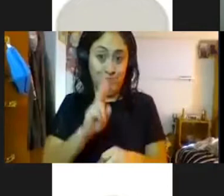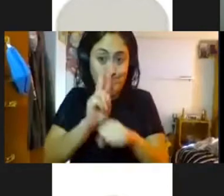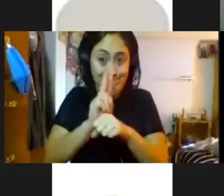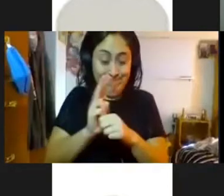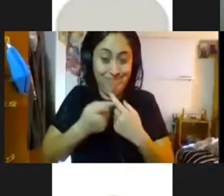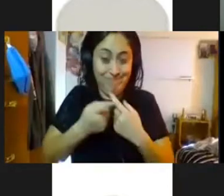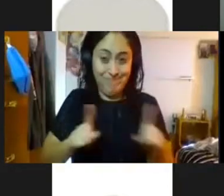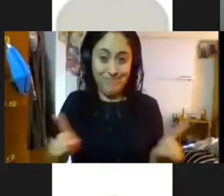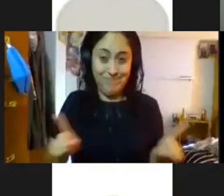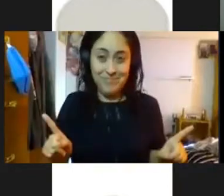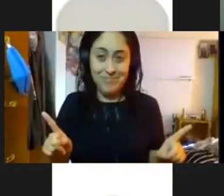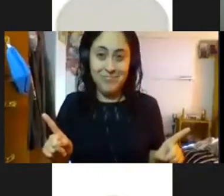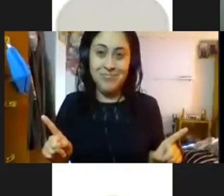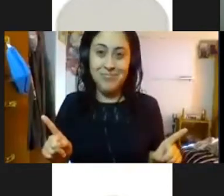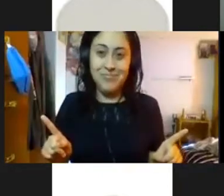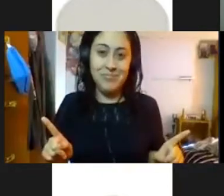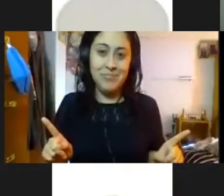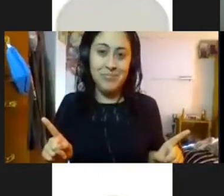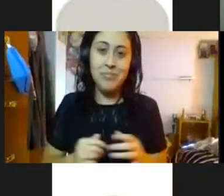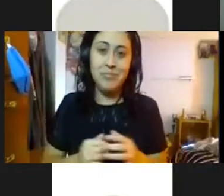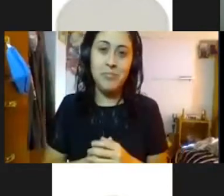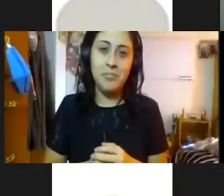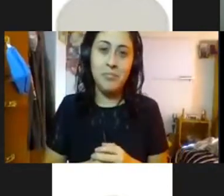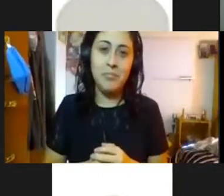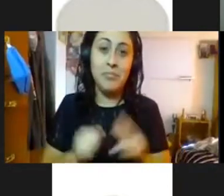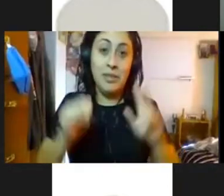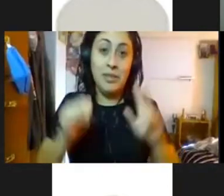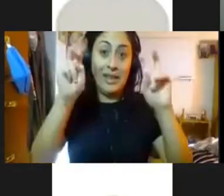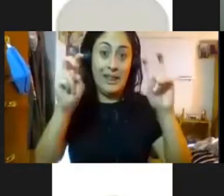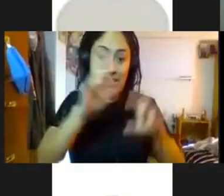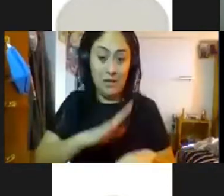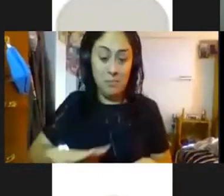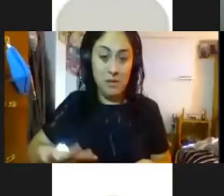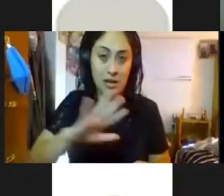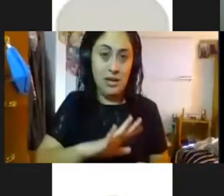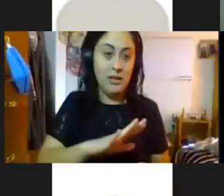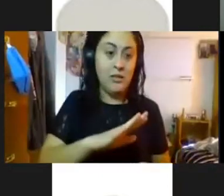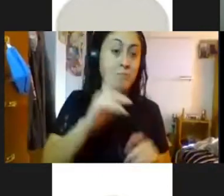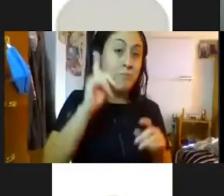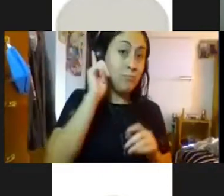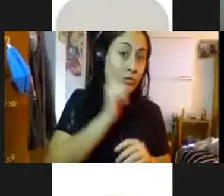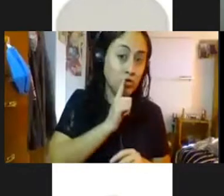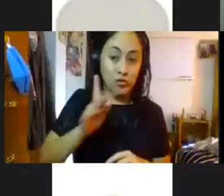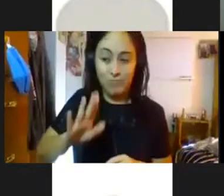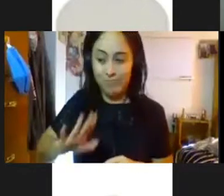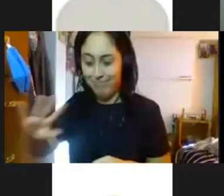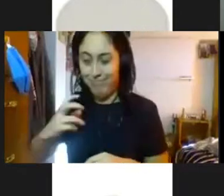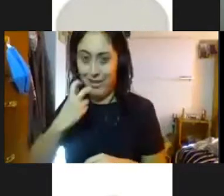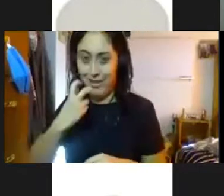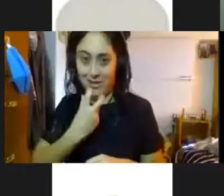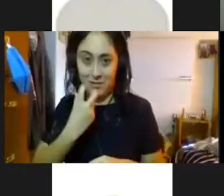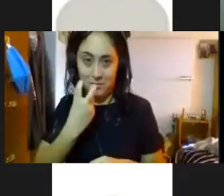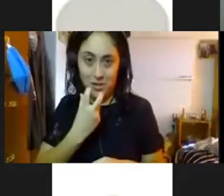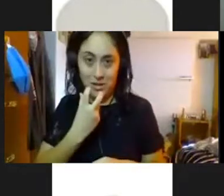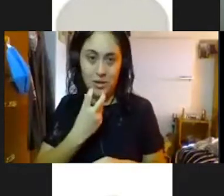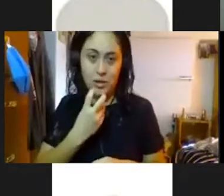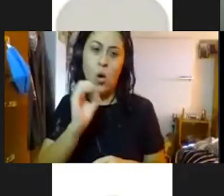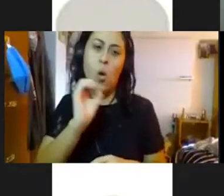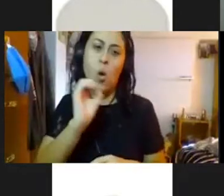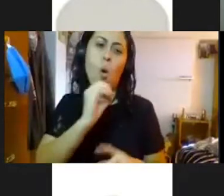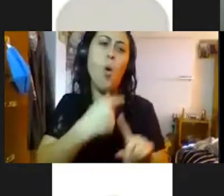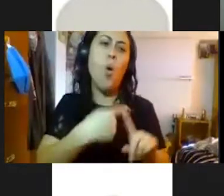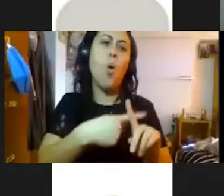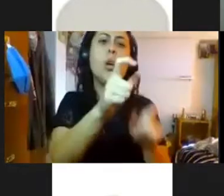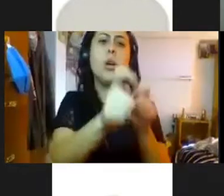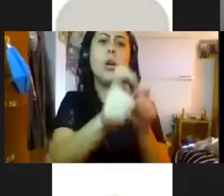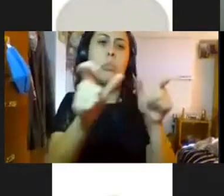diferencial, con la especialidad en audición y el lenguaje, que es mi caso, o el lenguaje de otras personas, o de